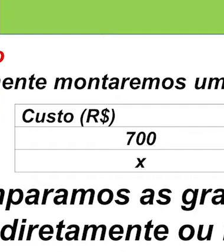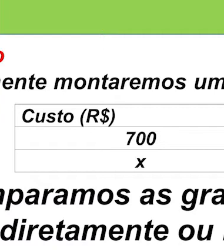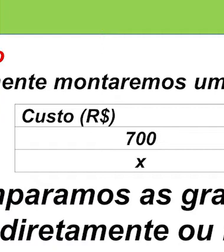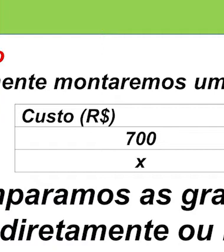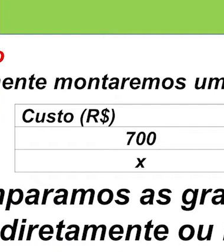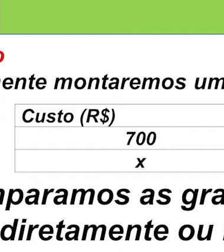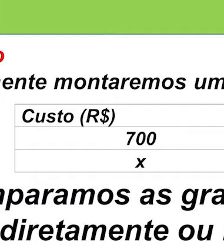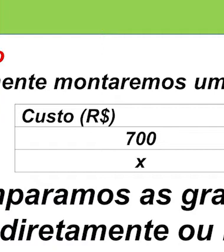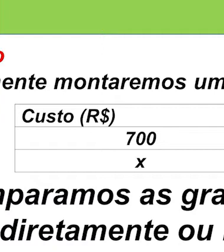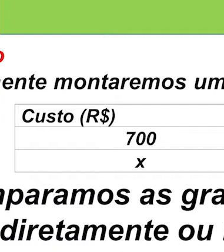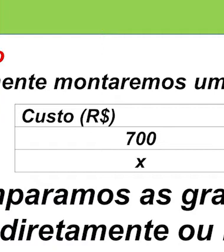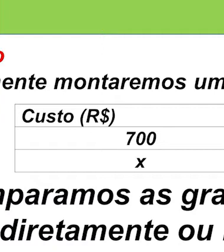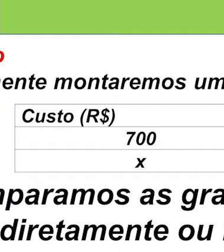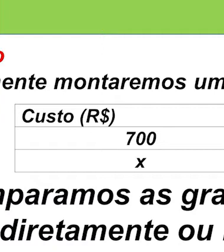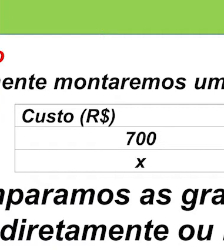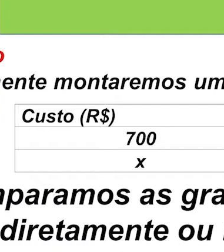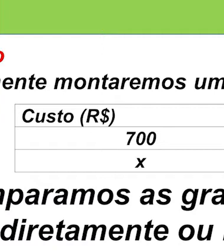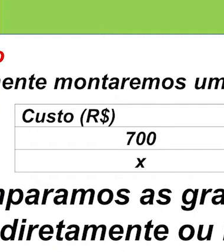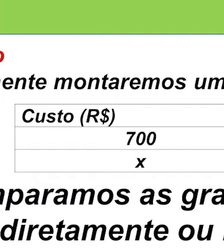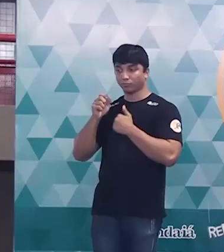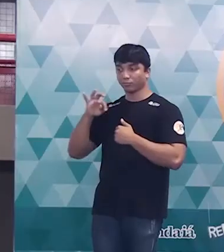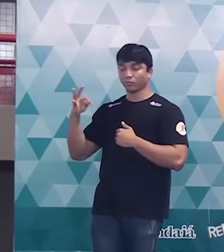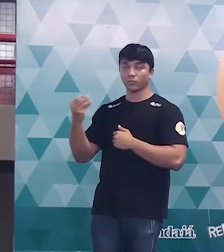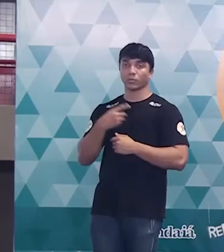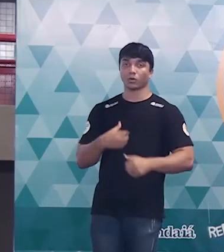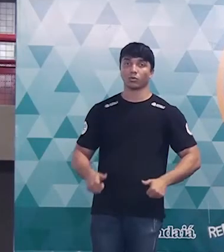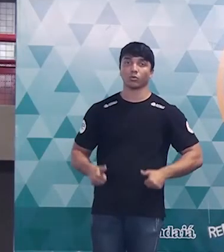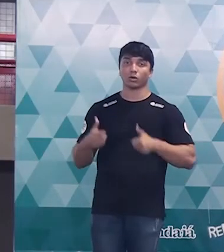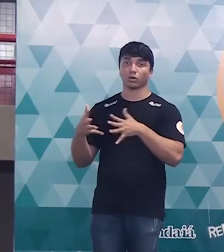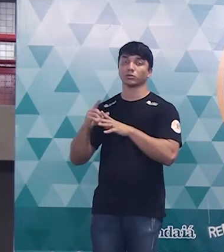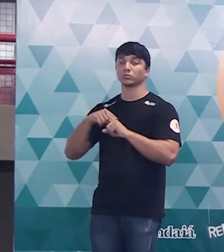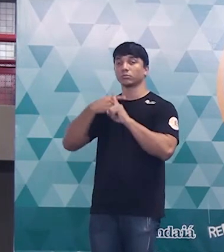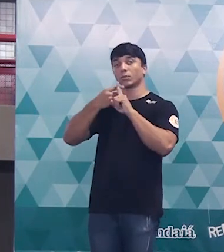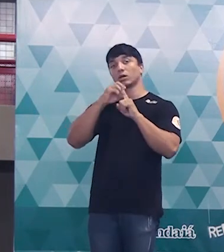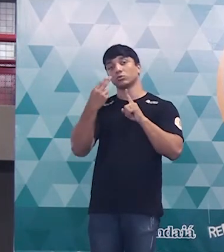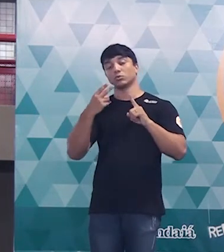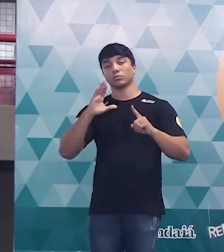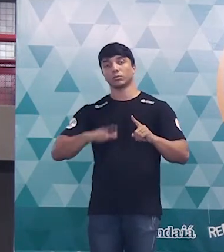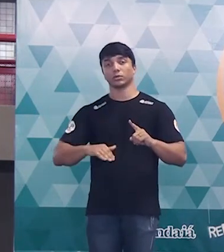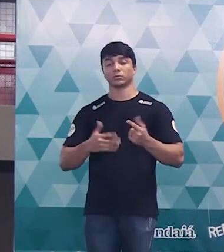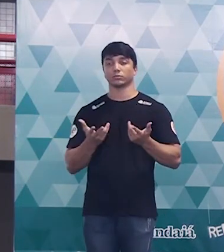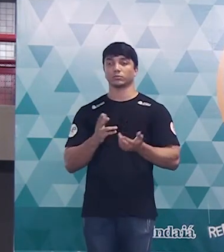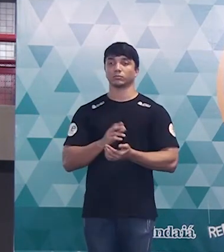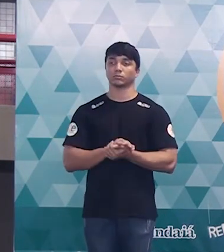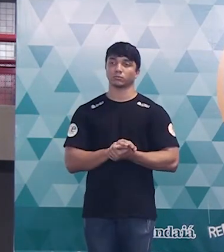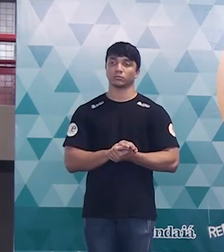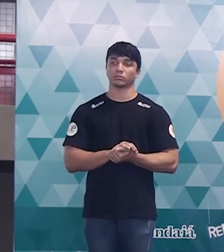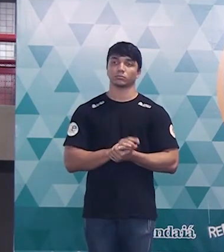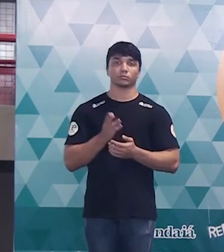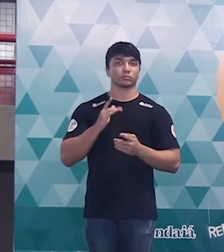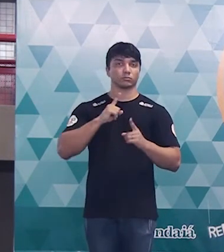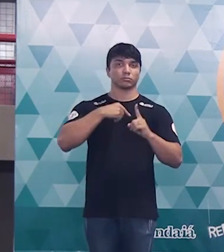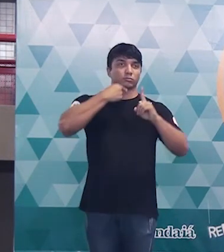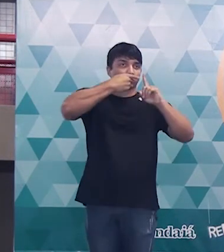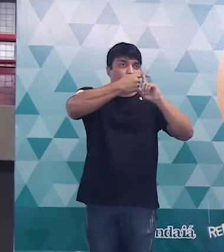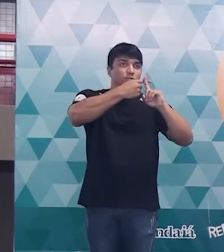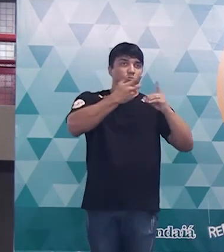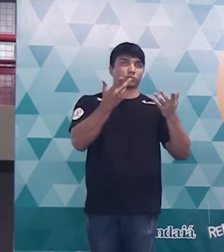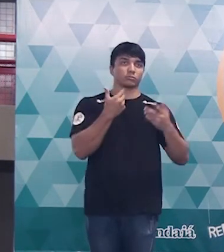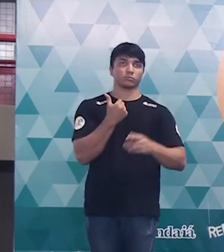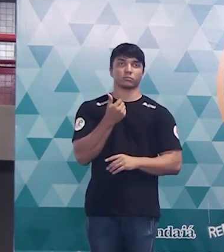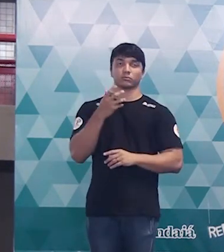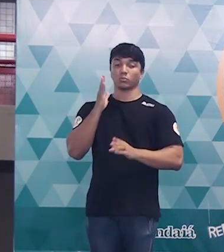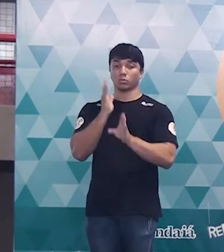mais operários, eu vou gastar mais ou menos reais? Mais. As